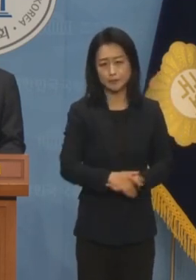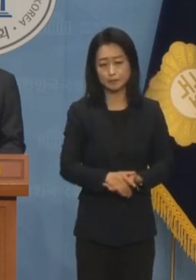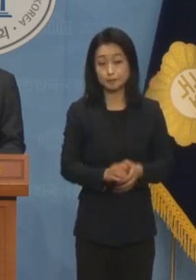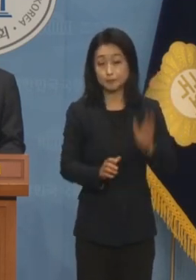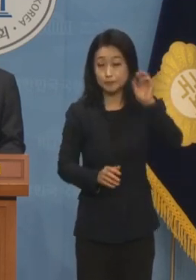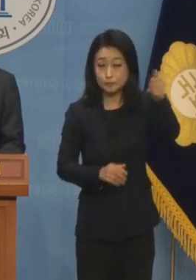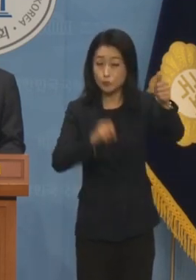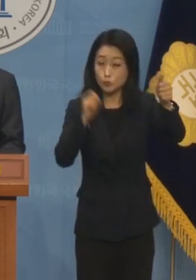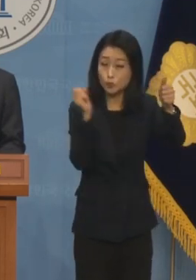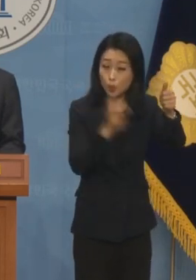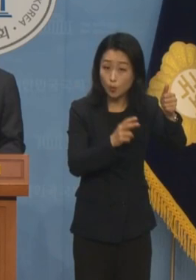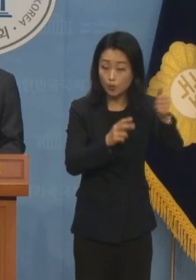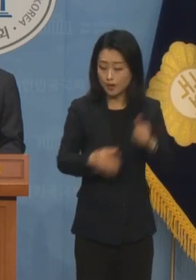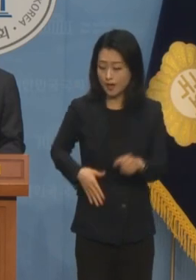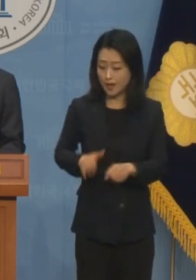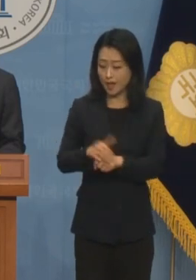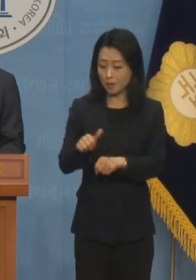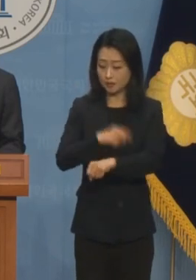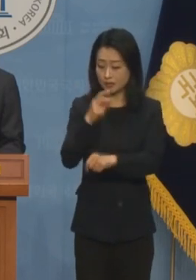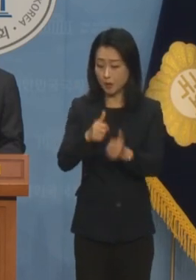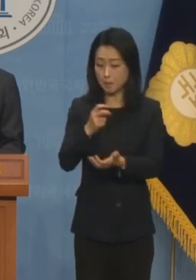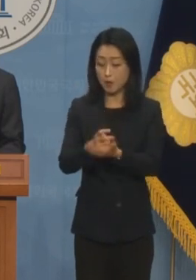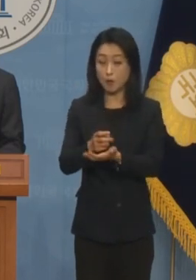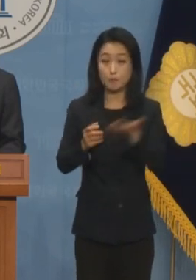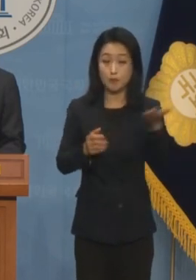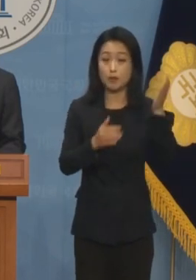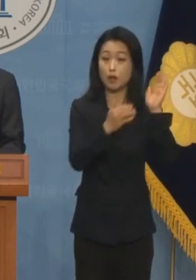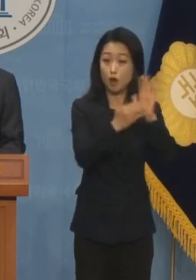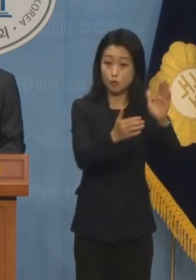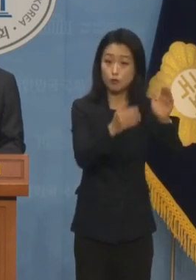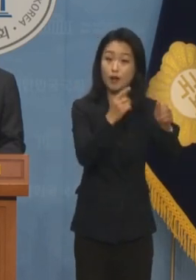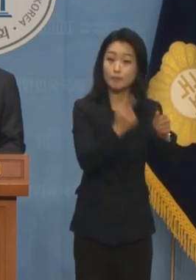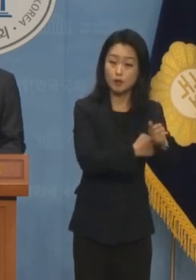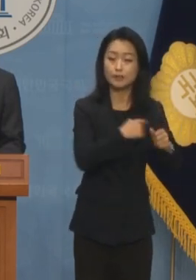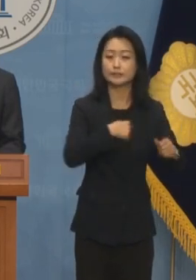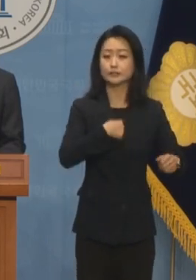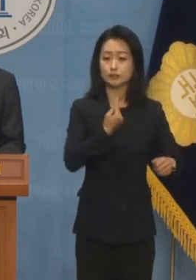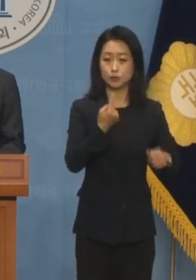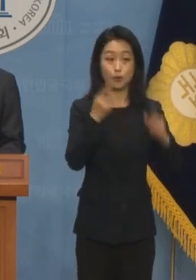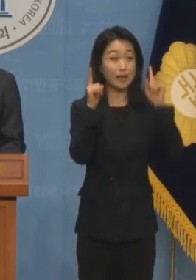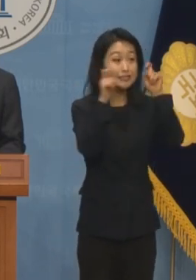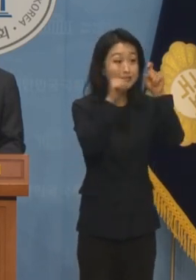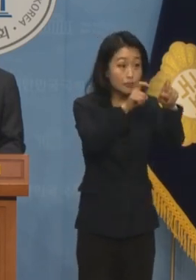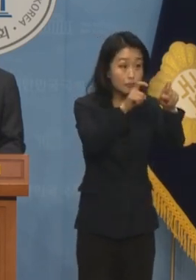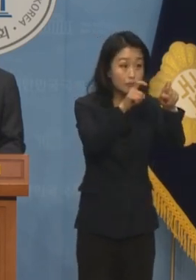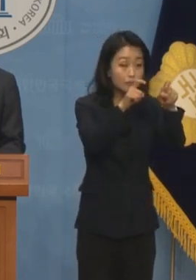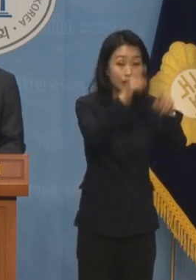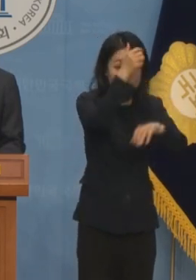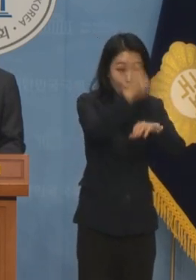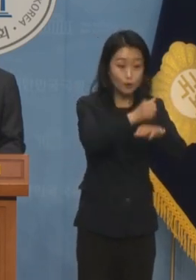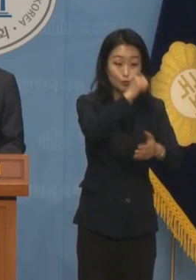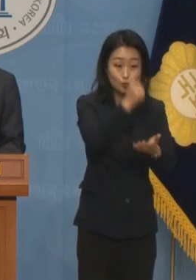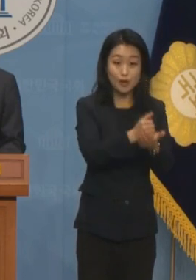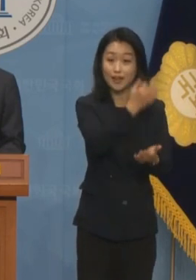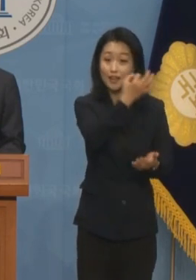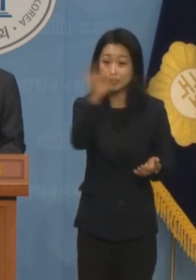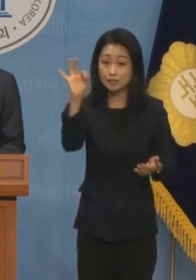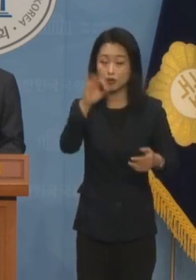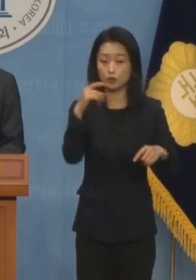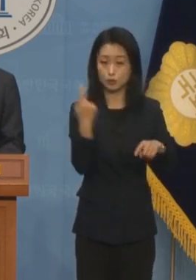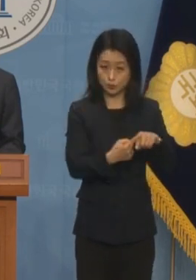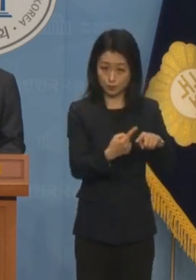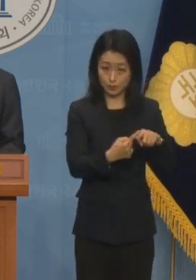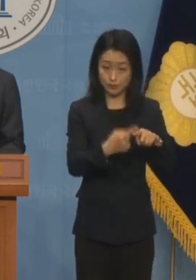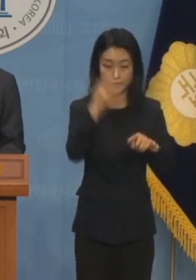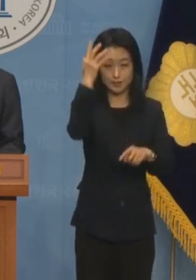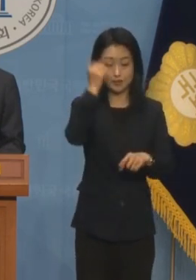대통령이 또다시 해병대원 특검법을 거부한다면 스스로 의혹의 주범임을 인정하는 것임을